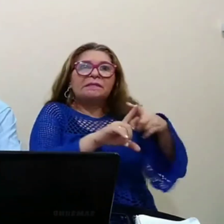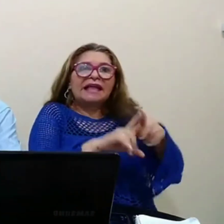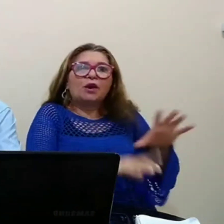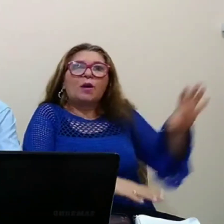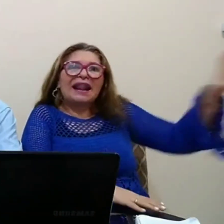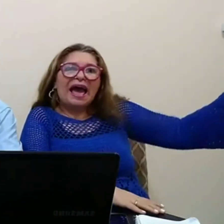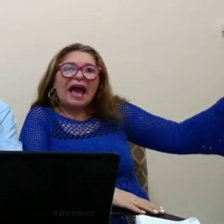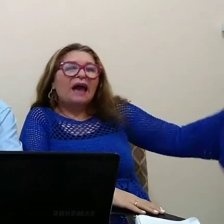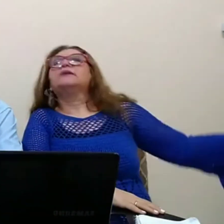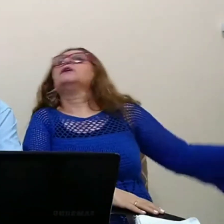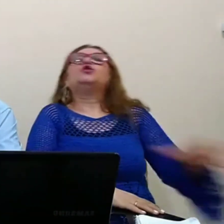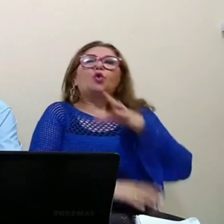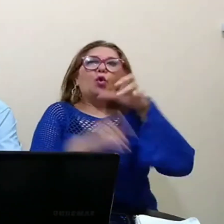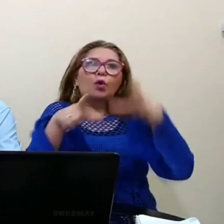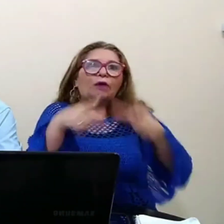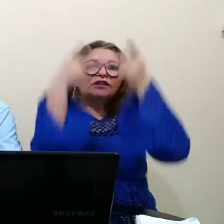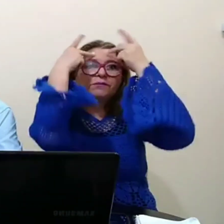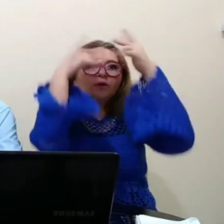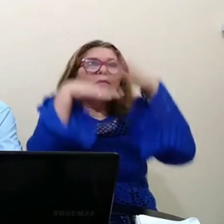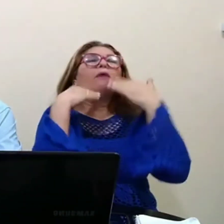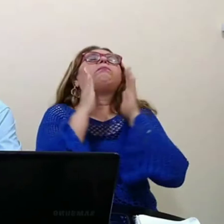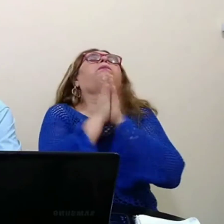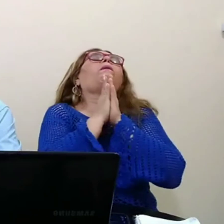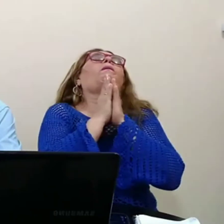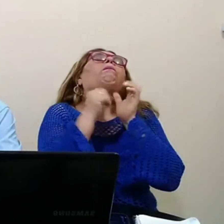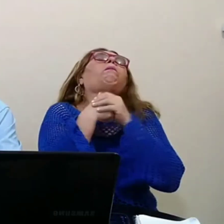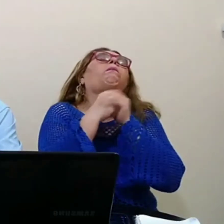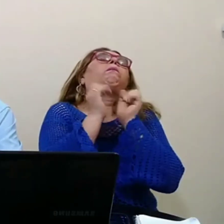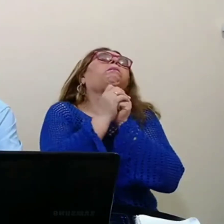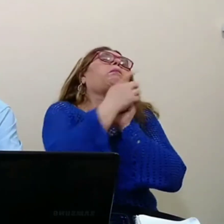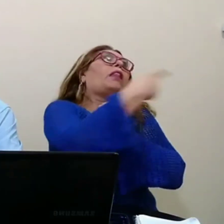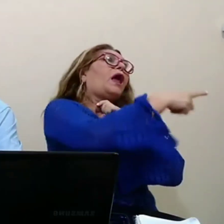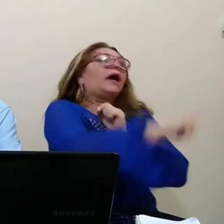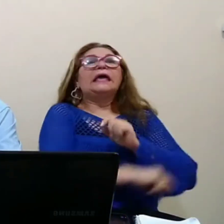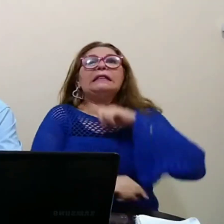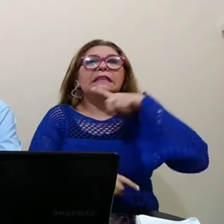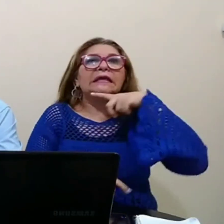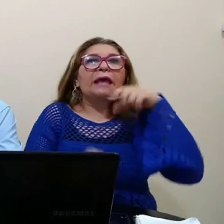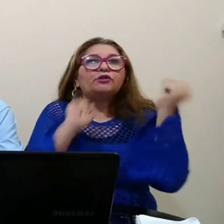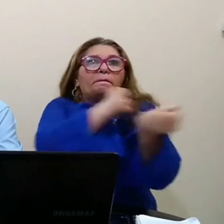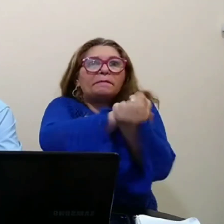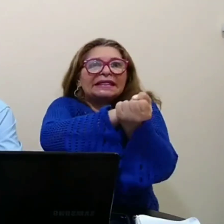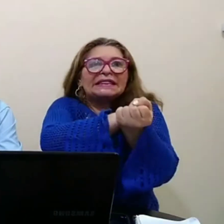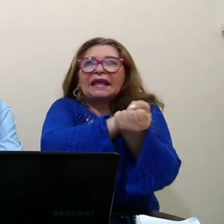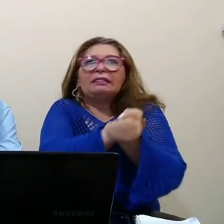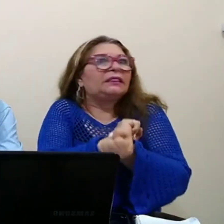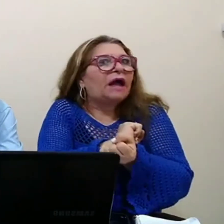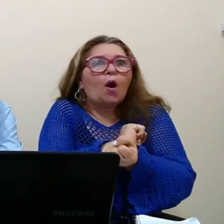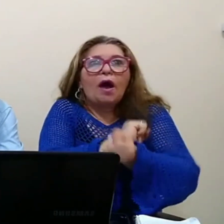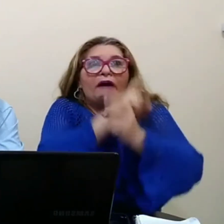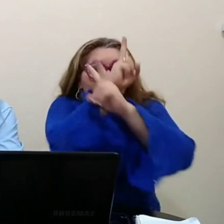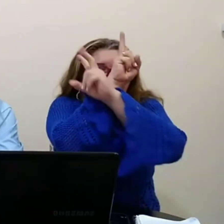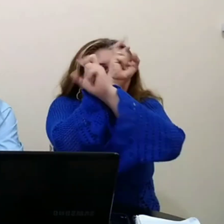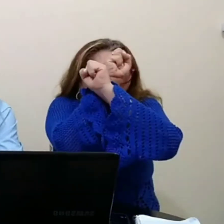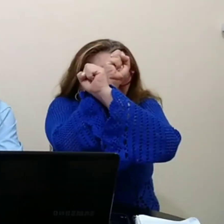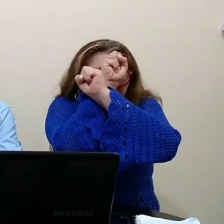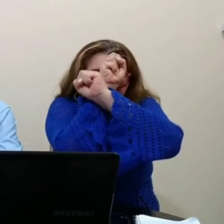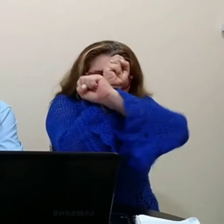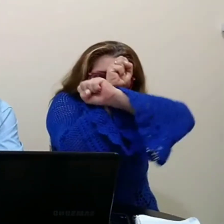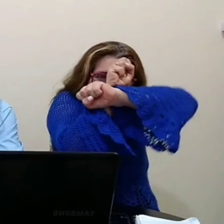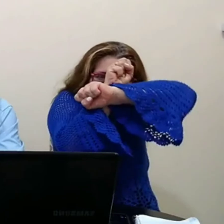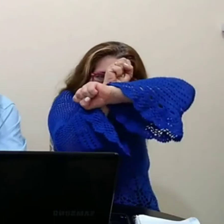dos sepulcros. Diz o texto que ninguém podia prender aquele homem porque ele estava cheio